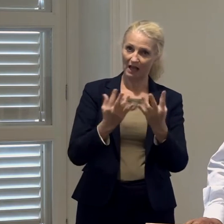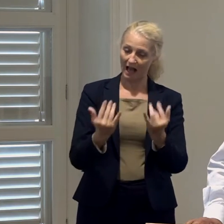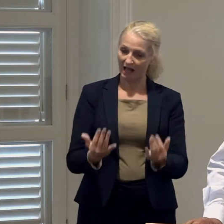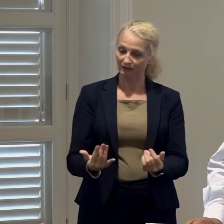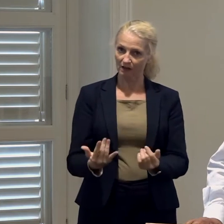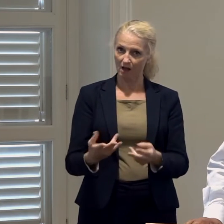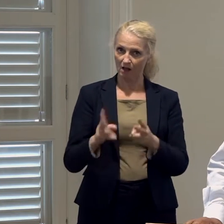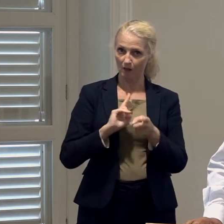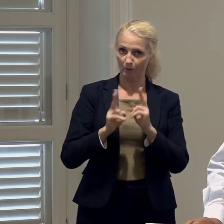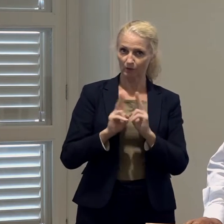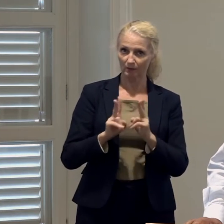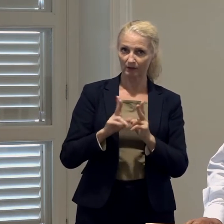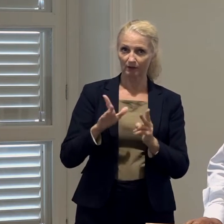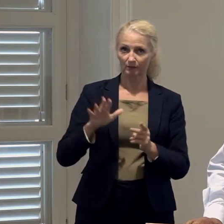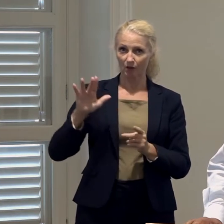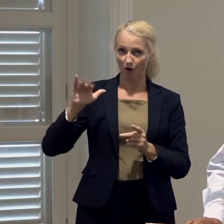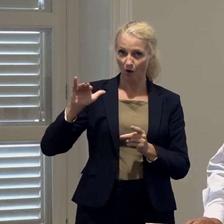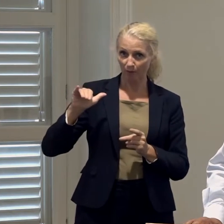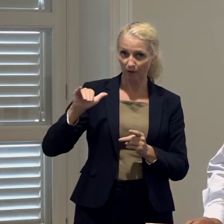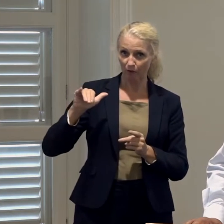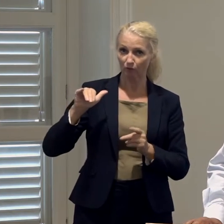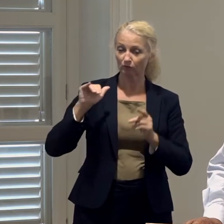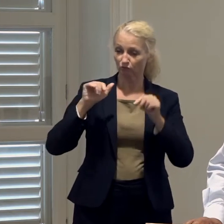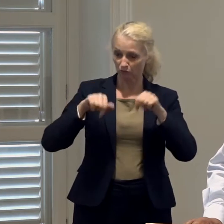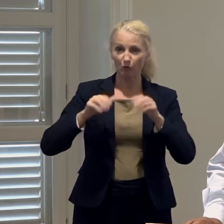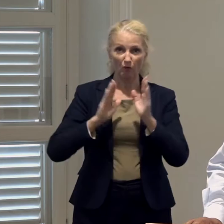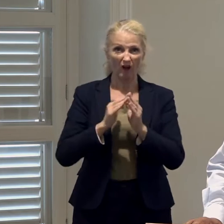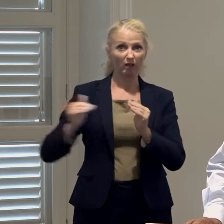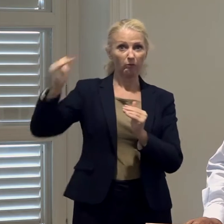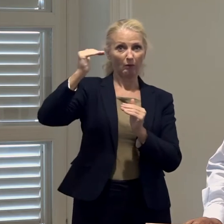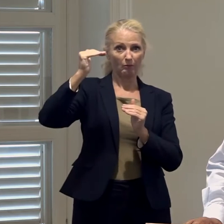de Omicron-variant nu al hoger is.